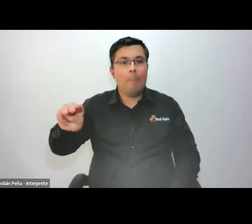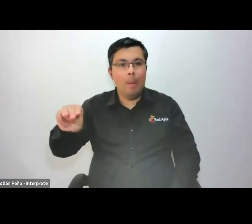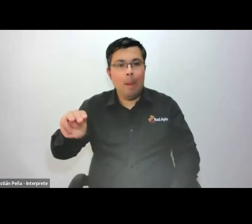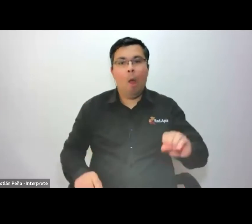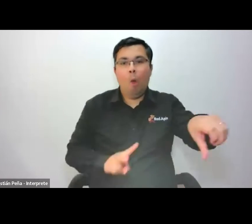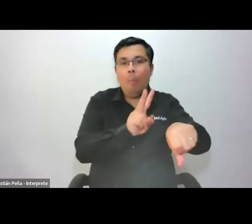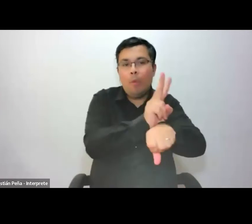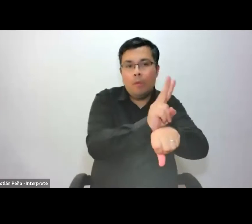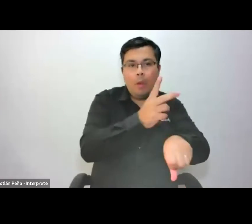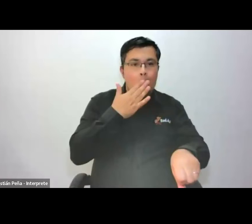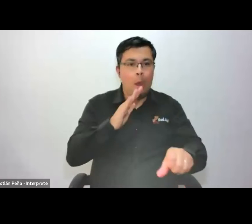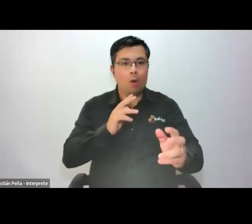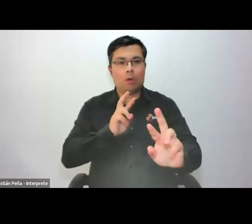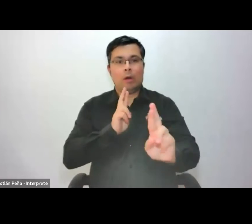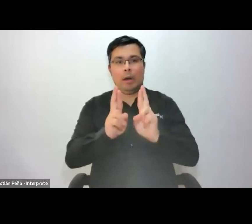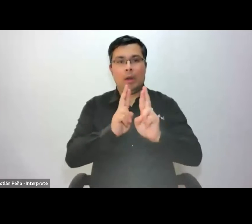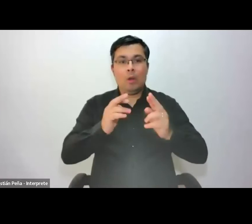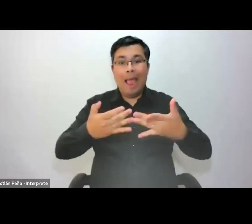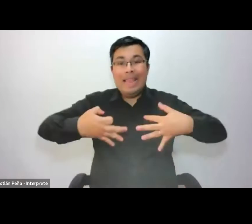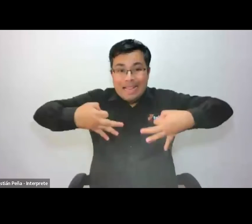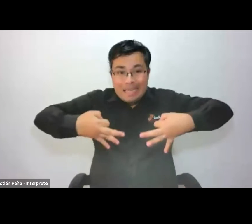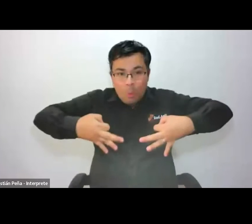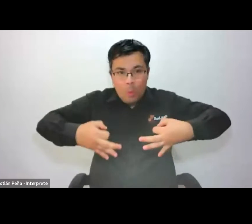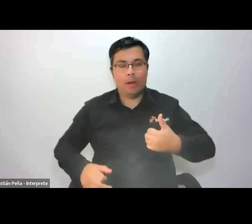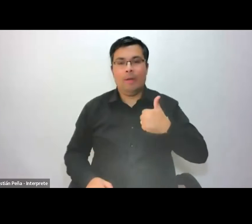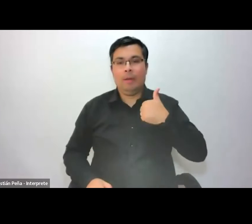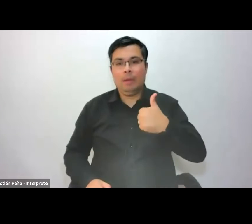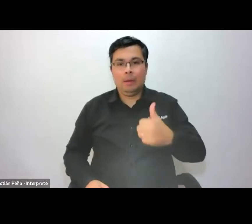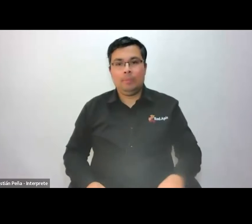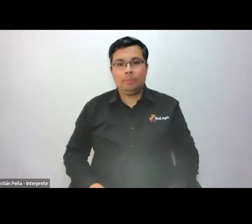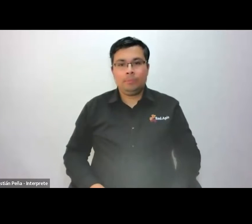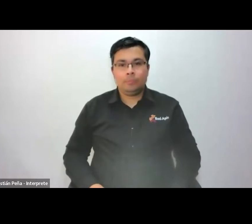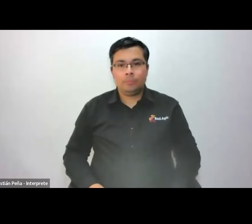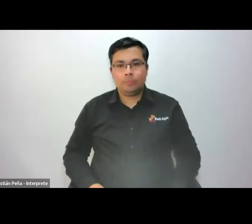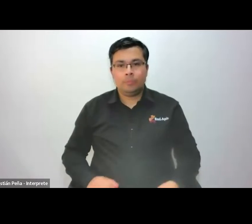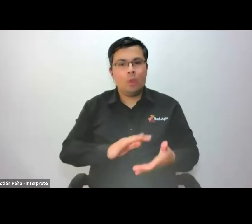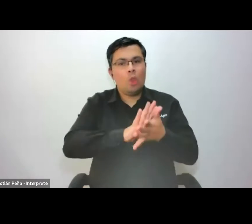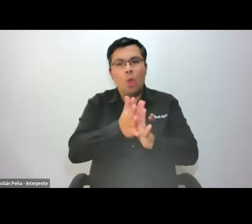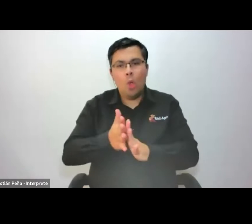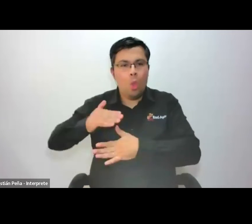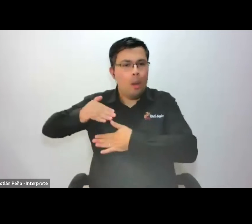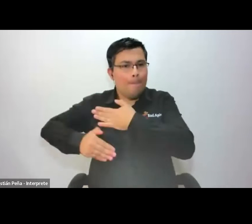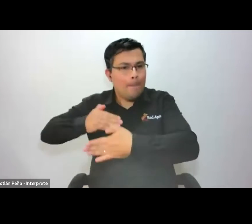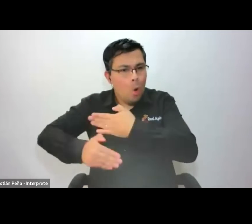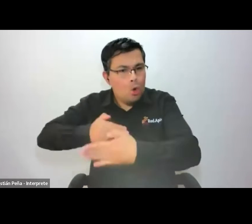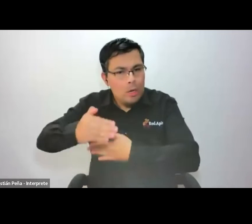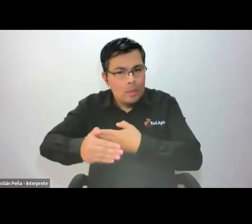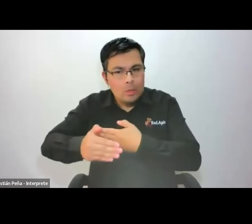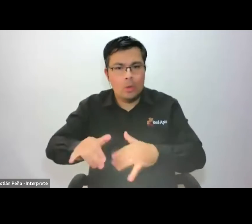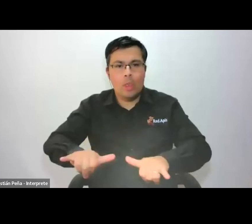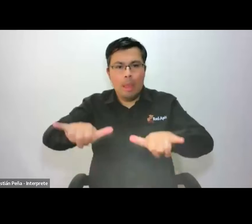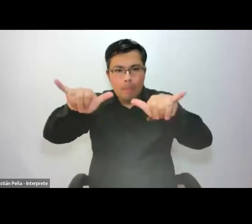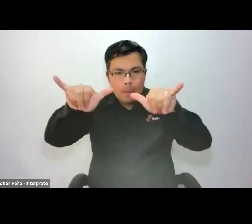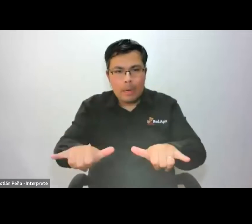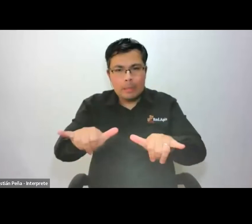podemos justamente asegurar con mayor vehemencia, por decirlo de alguna manera, todo el proceso de permanencia y de promoción dentro